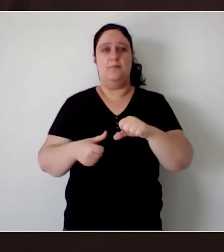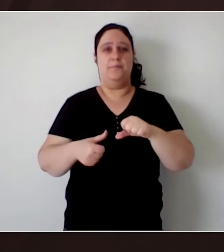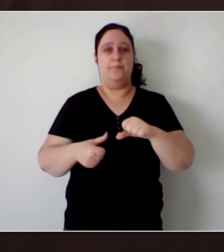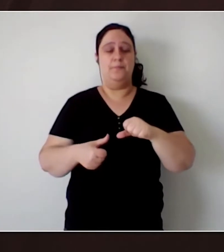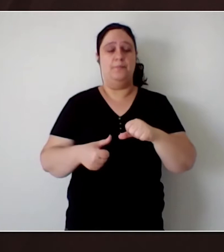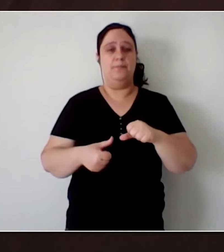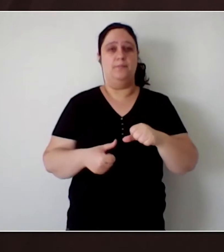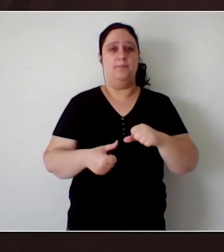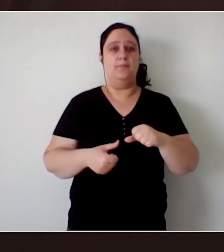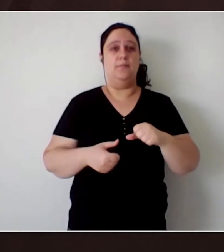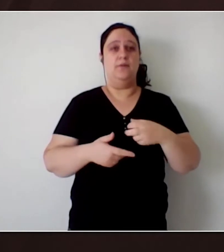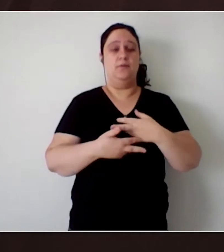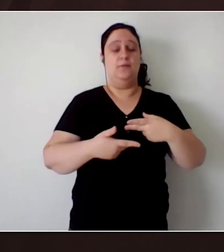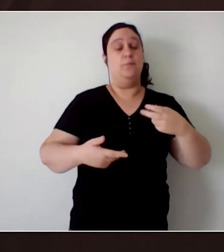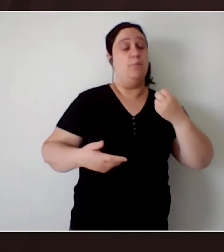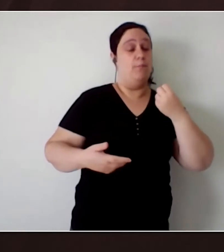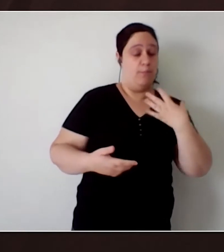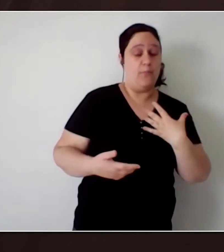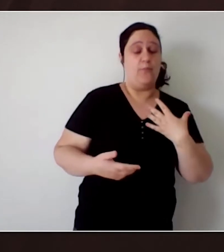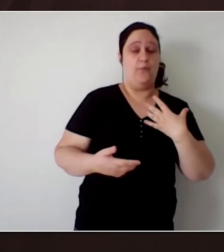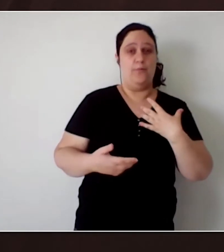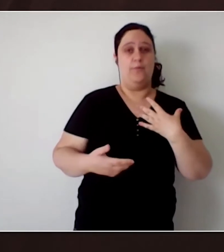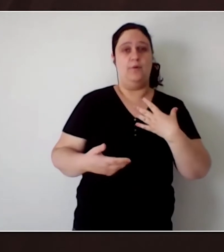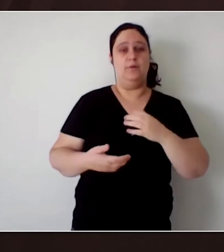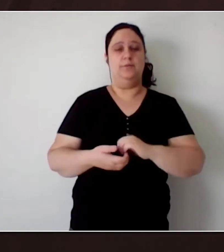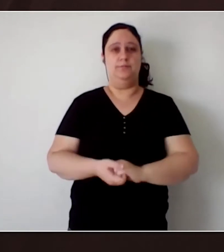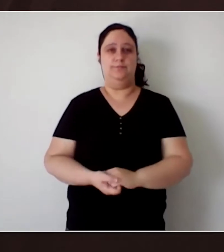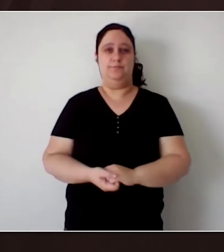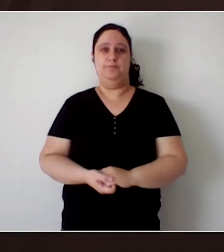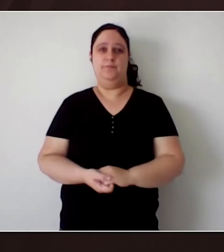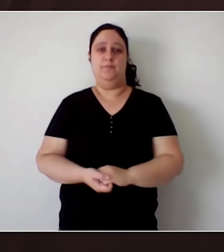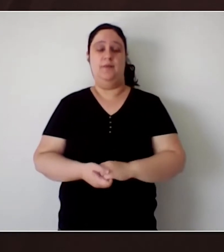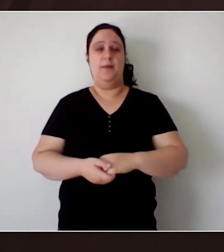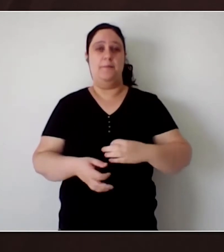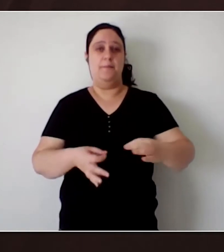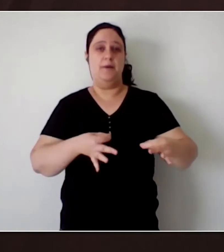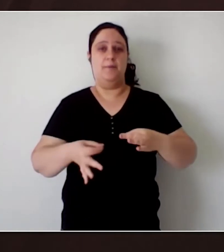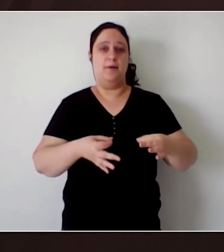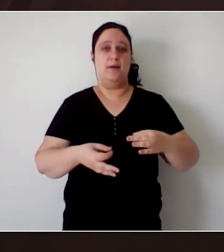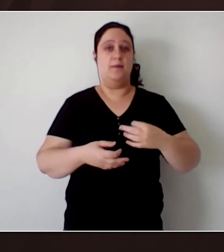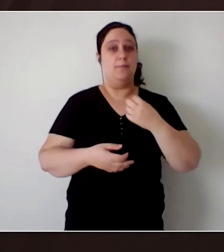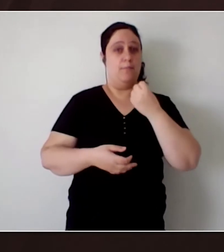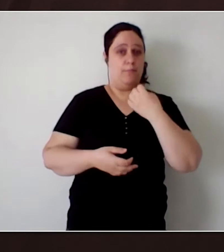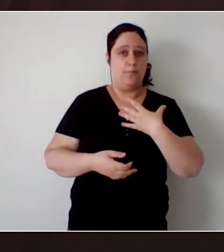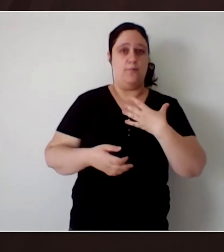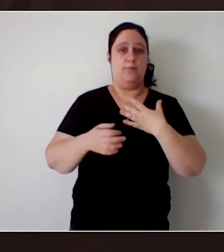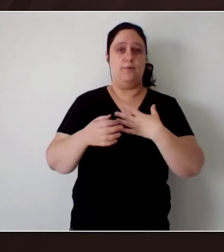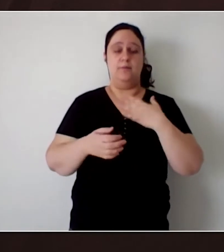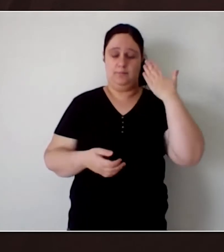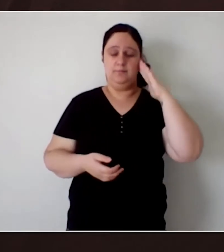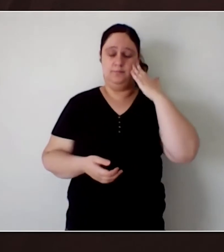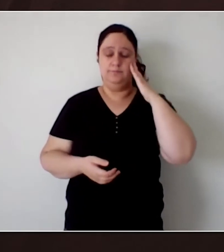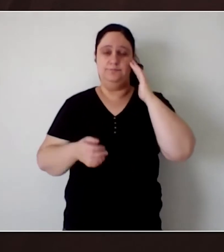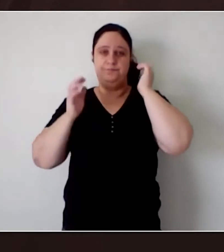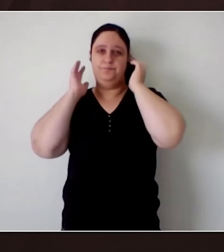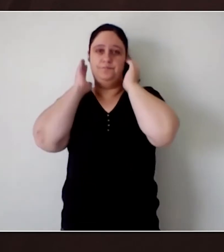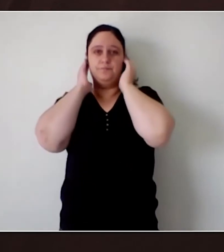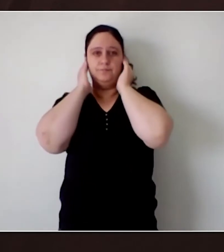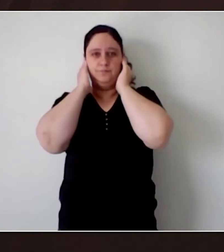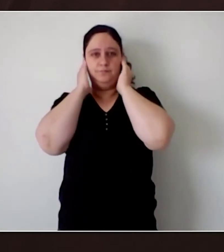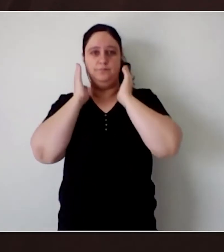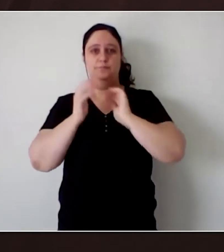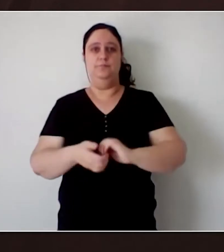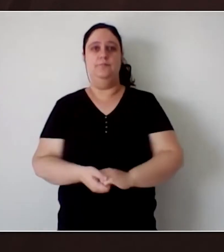estando preparado para toda boa obra. Vocês entenderam? Então, um vaso para desonra,